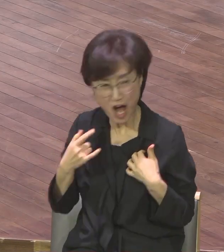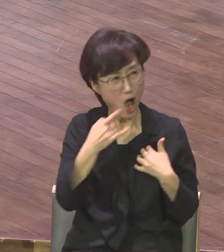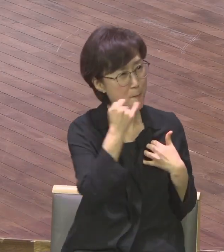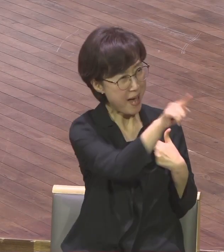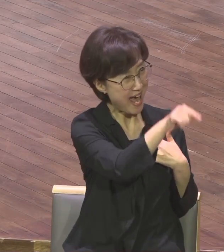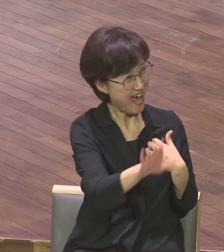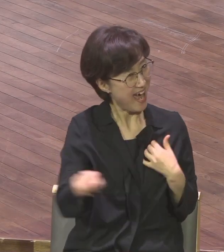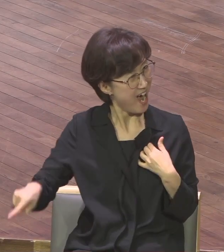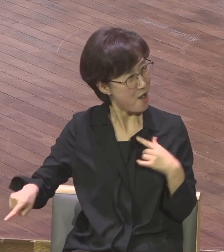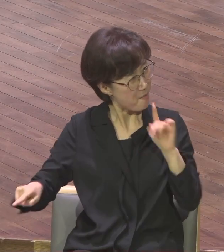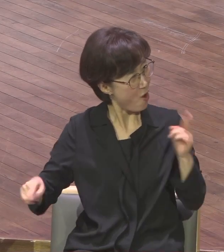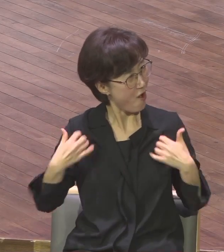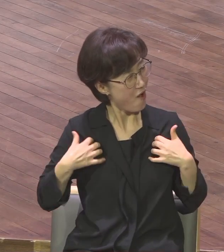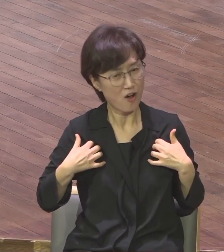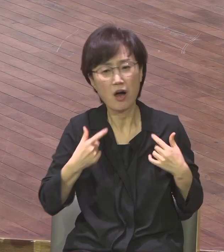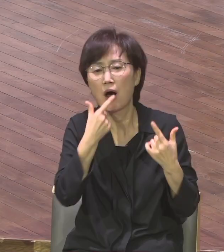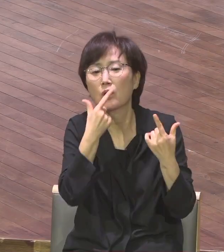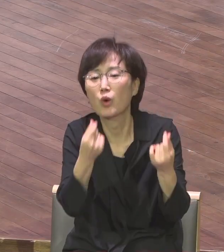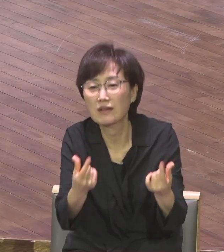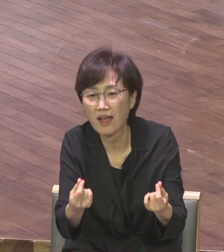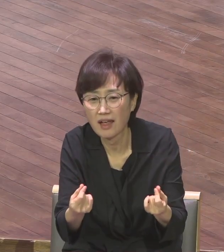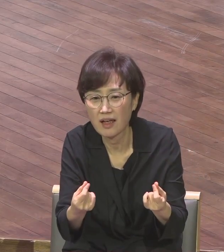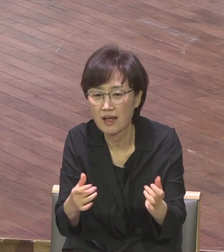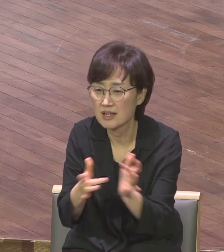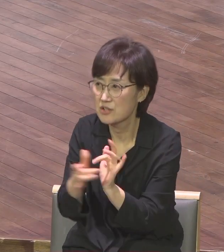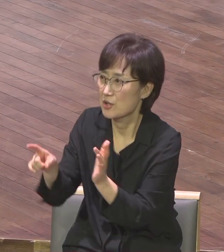그렇게 표현하면 된다니까요.